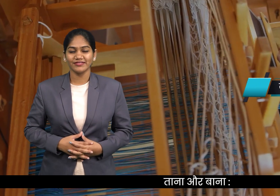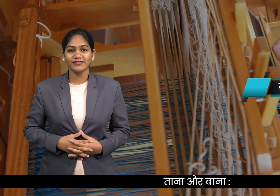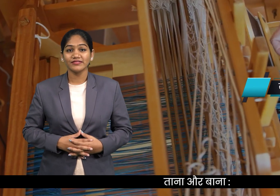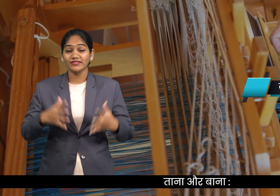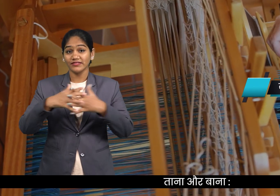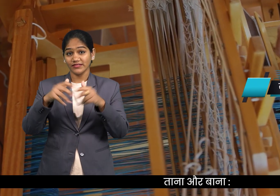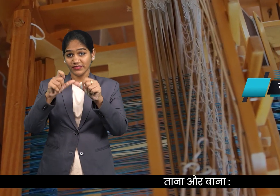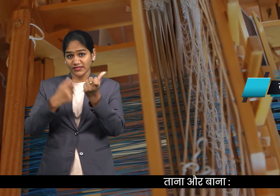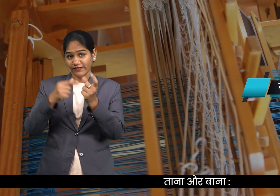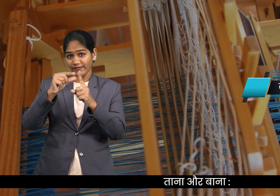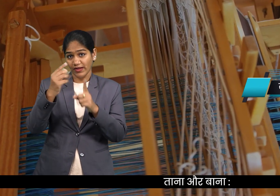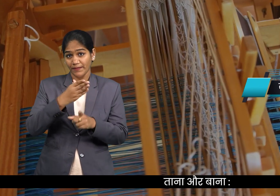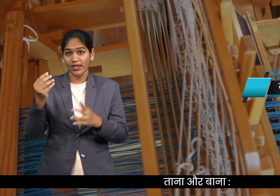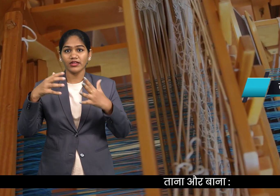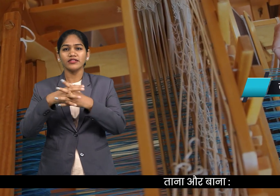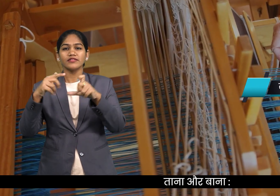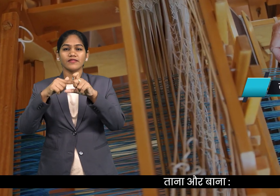ताना और बाना।